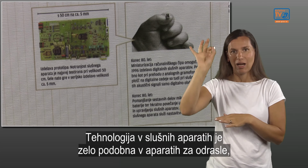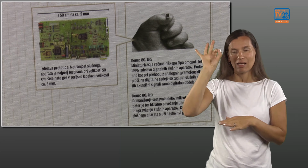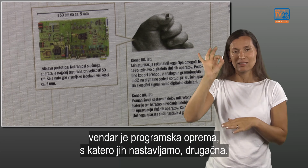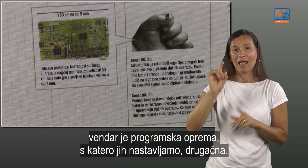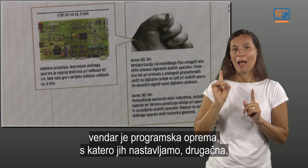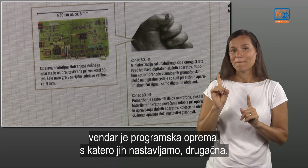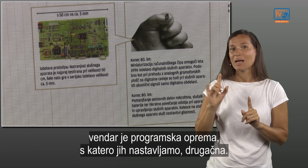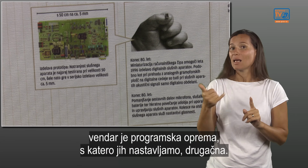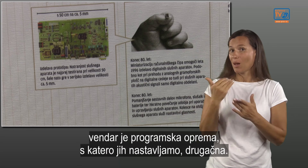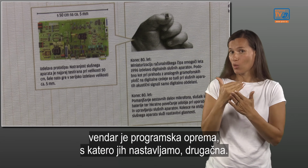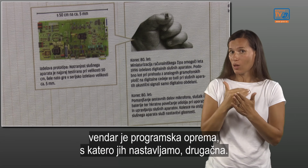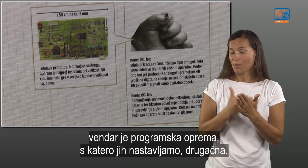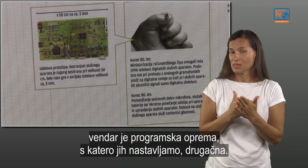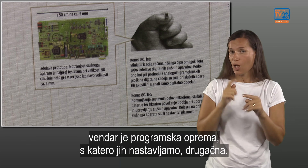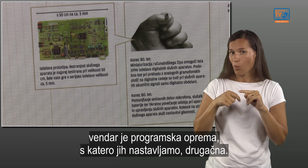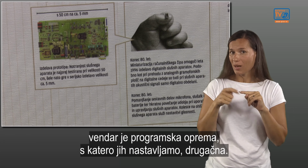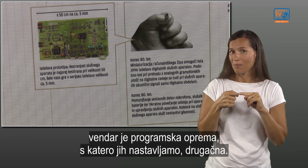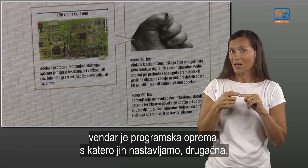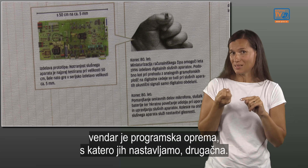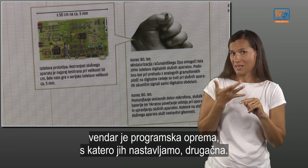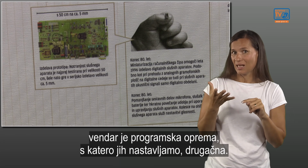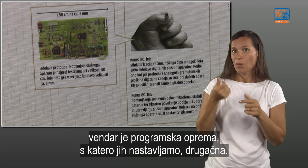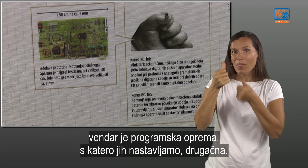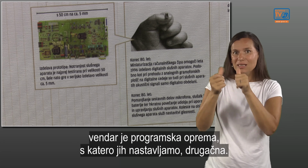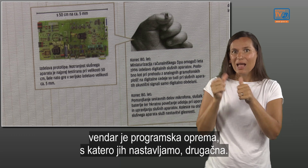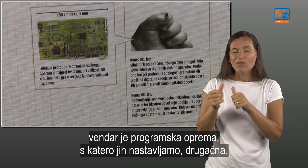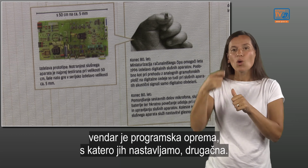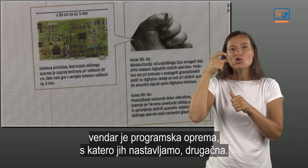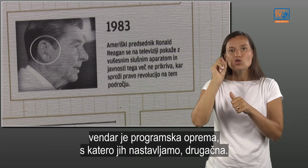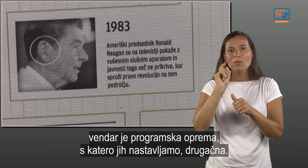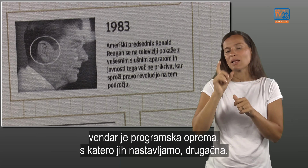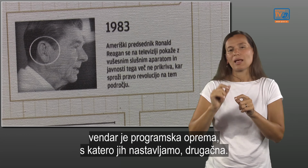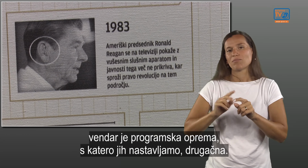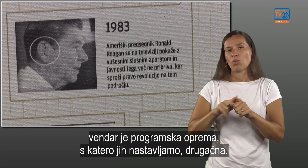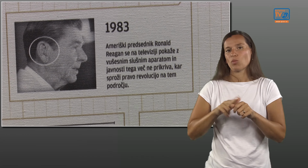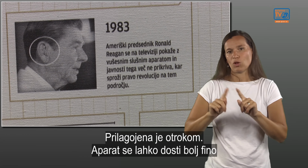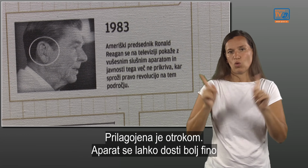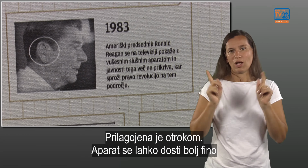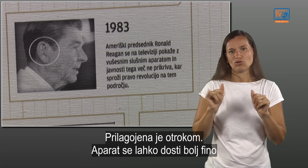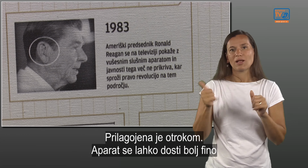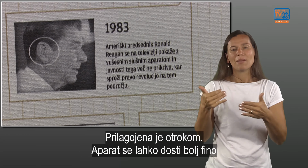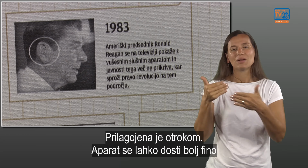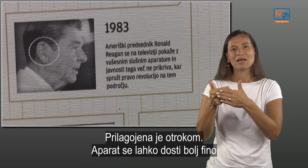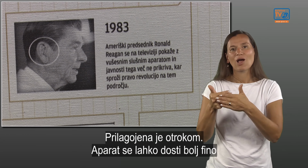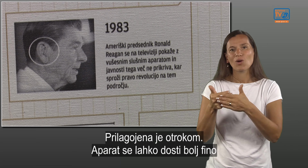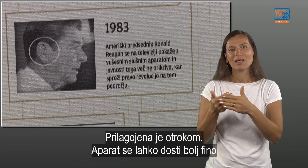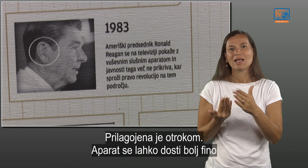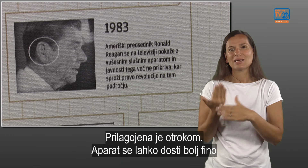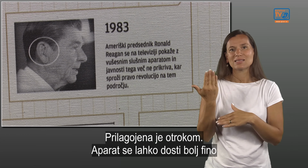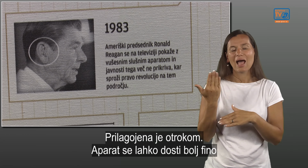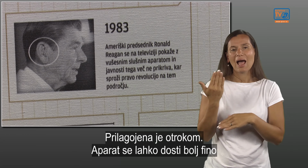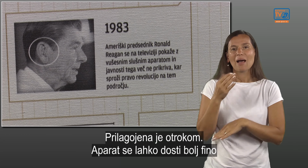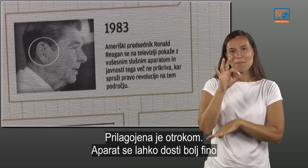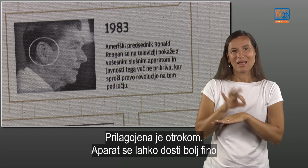odrasle, vendar je pa programska oprema, s katero nastavljamo slušne aparate, čisto drugačna, prilagojena